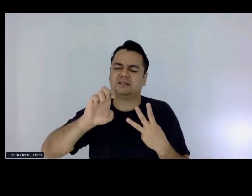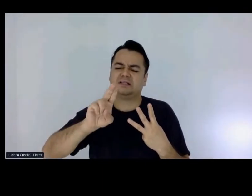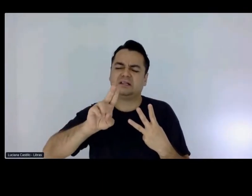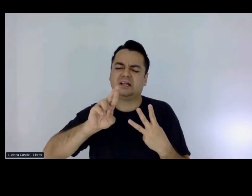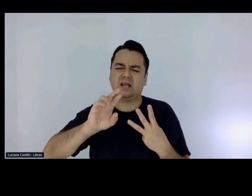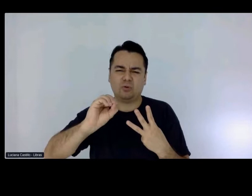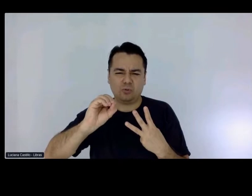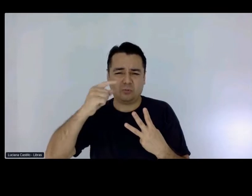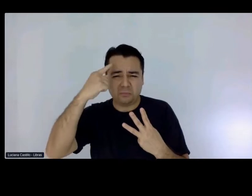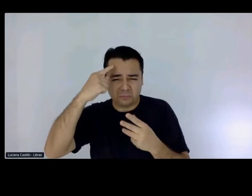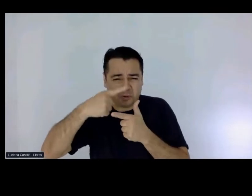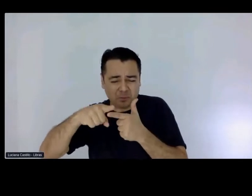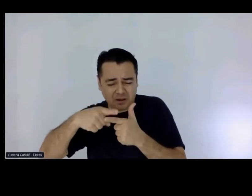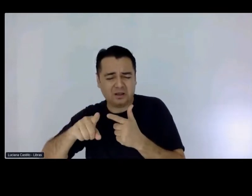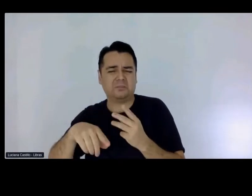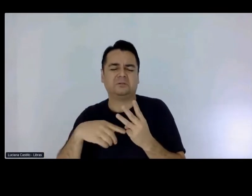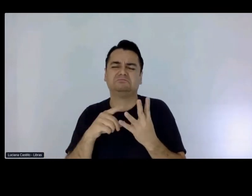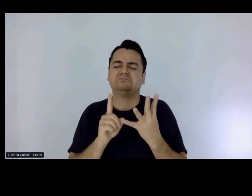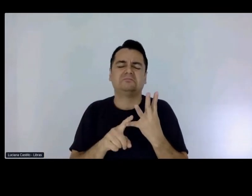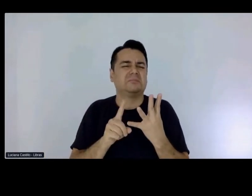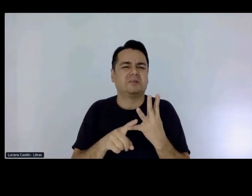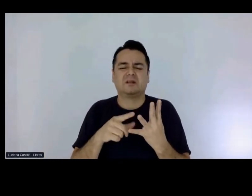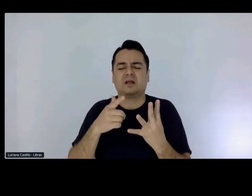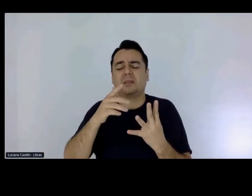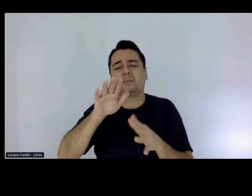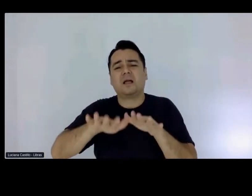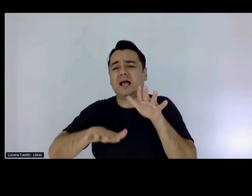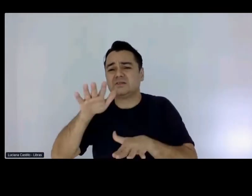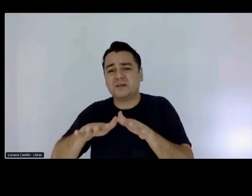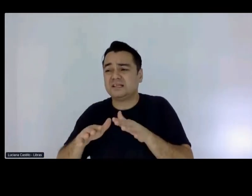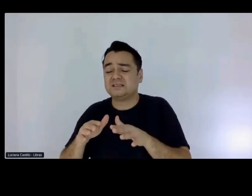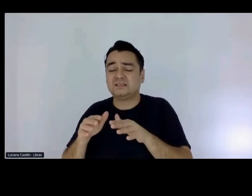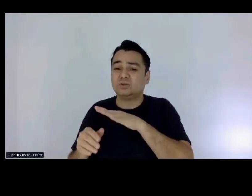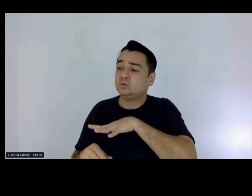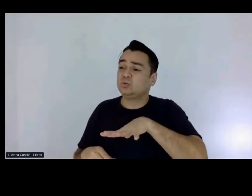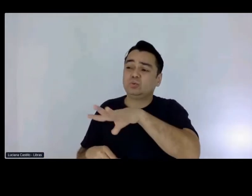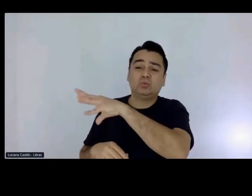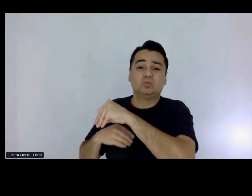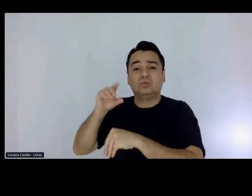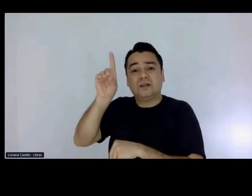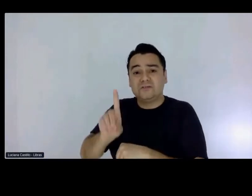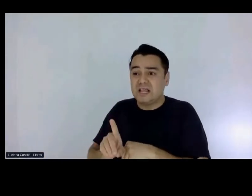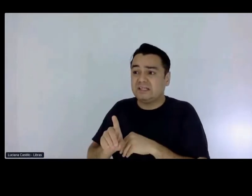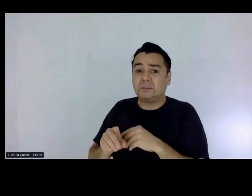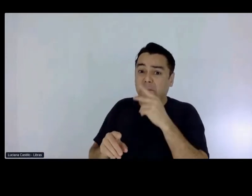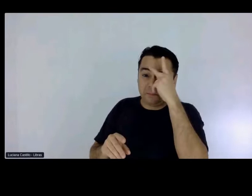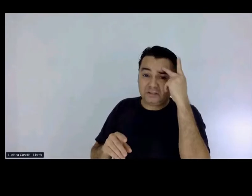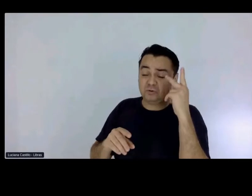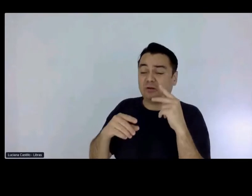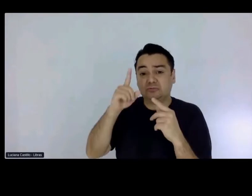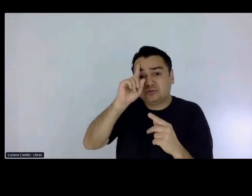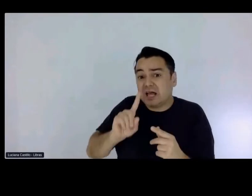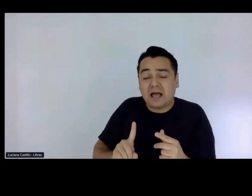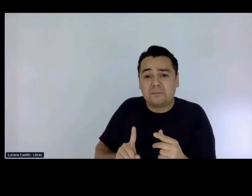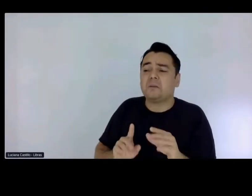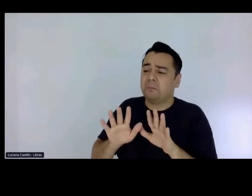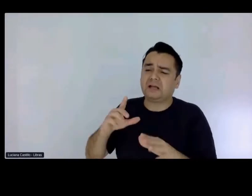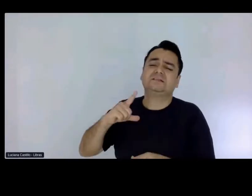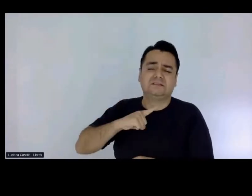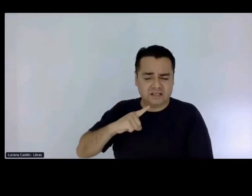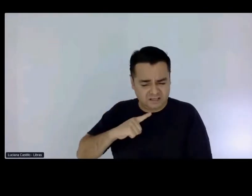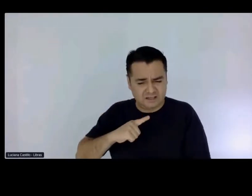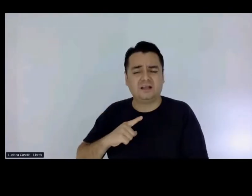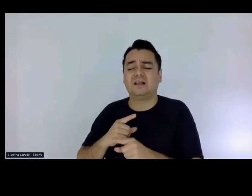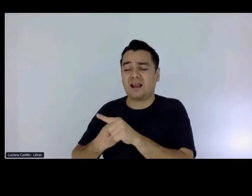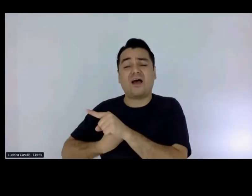que muitas nem mesmas podem ser compreendidas como deficiência, mas têm um impacto